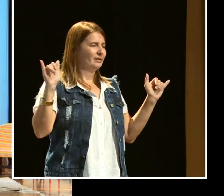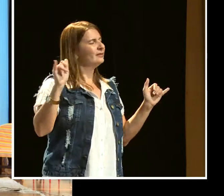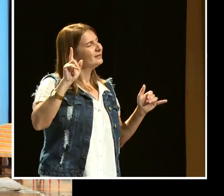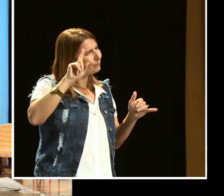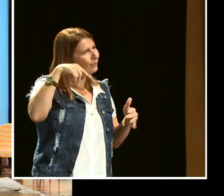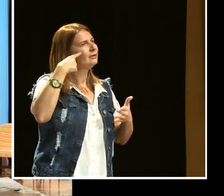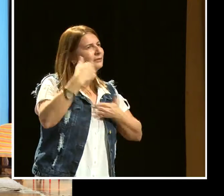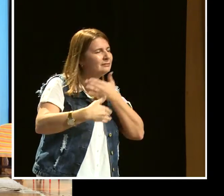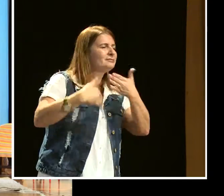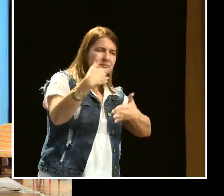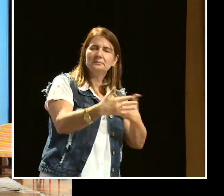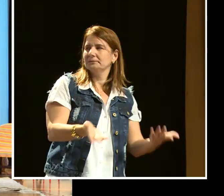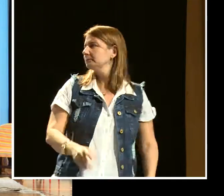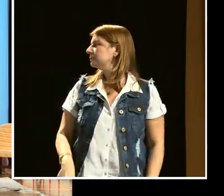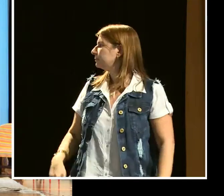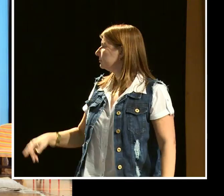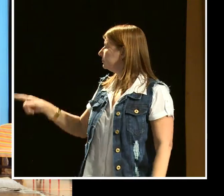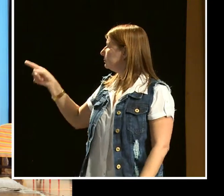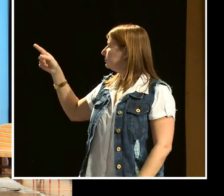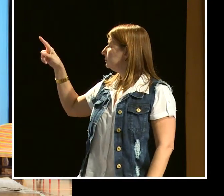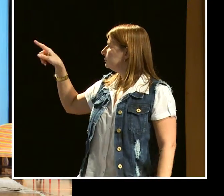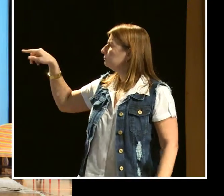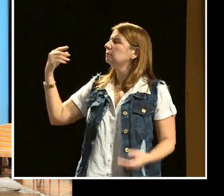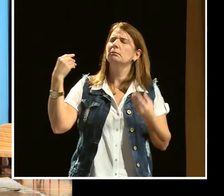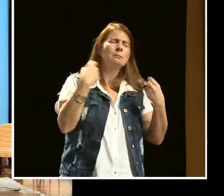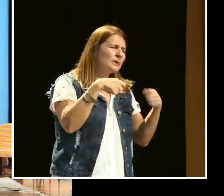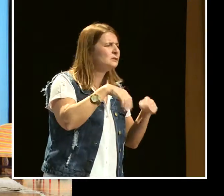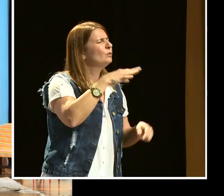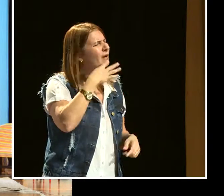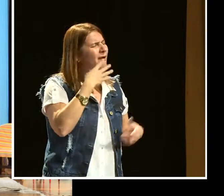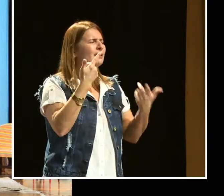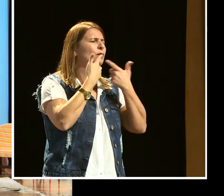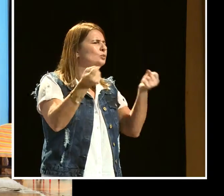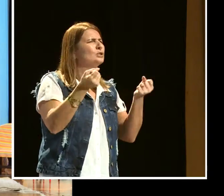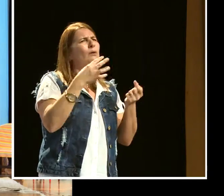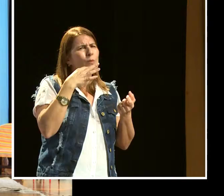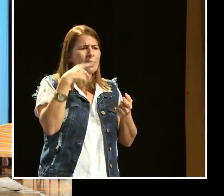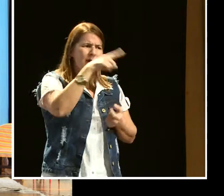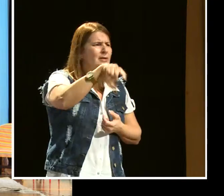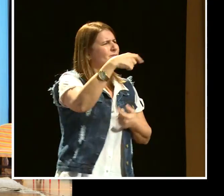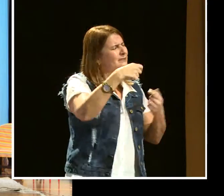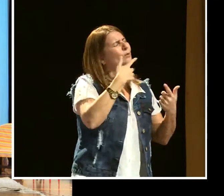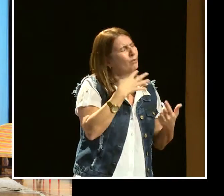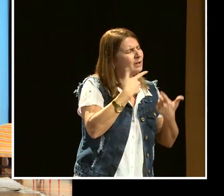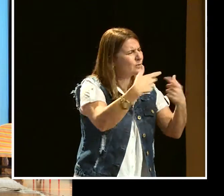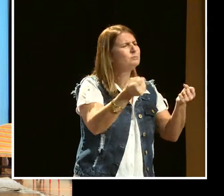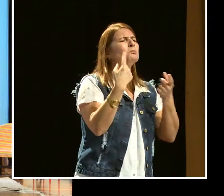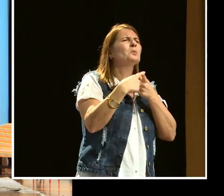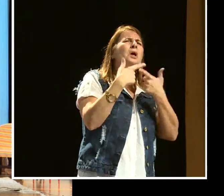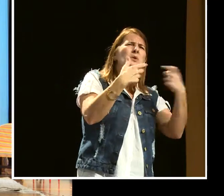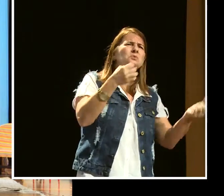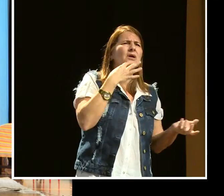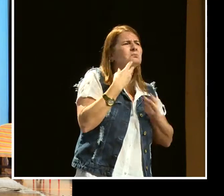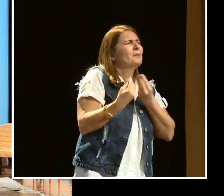eles entravam, era um choque, mas, com o tempo, isso foi sendo superado. E a importância de